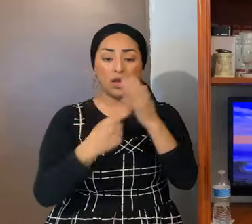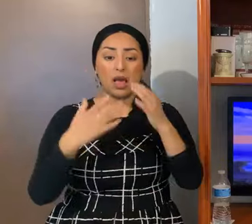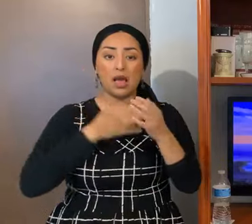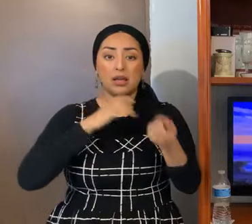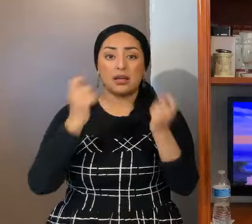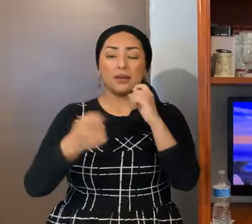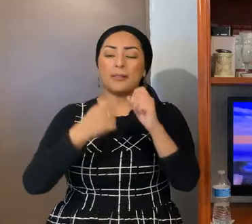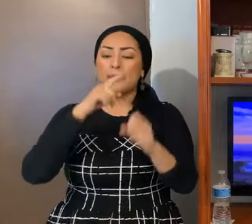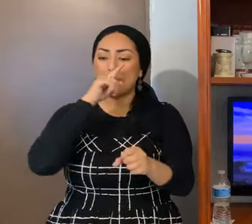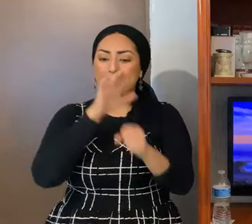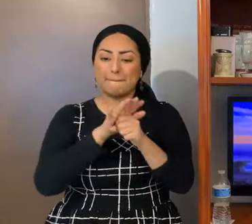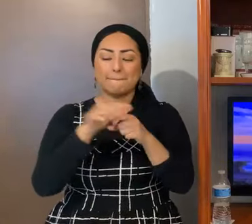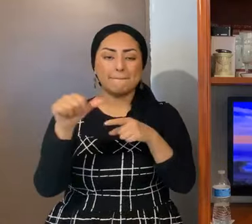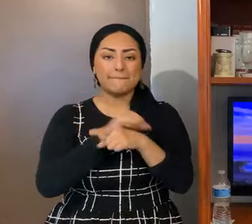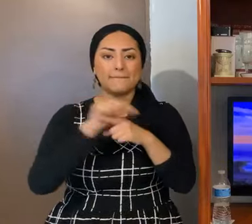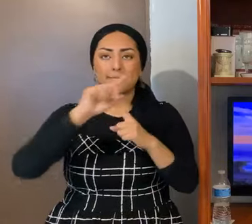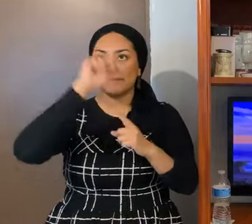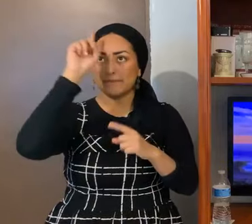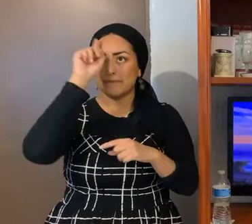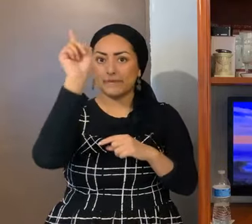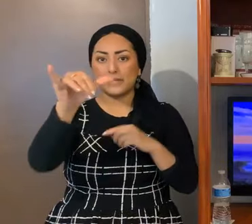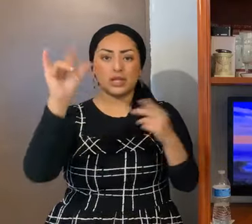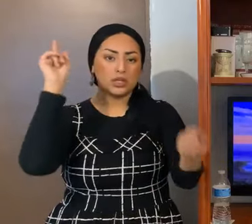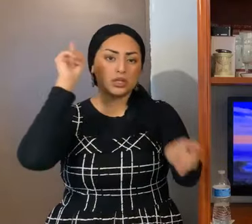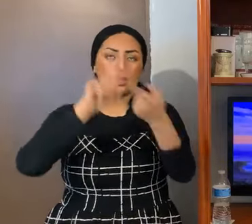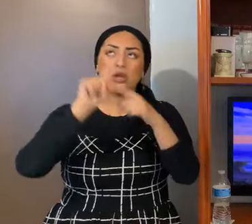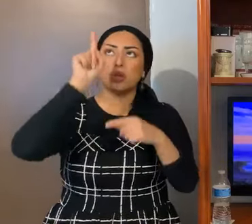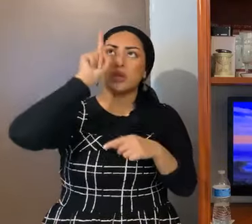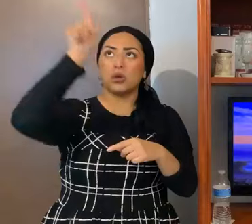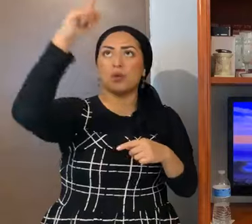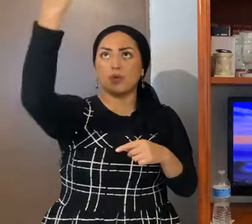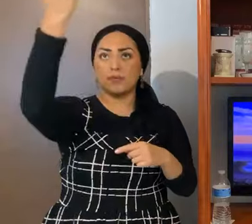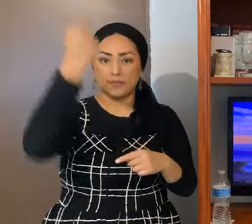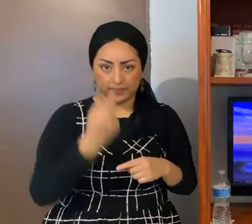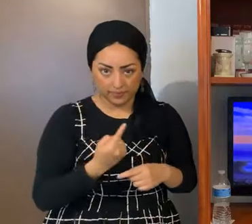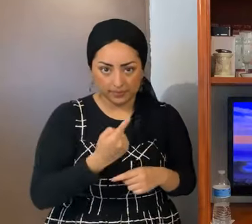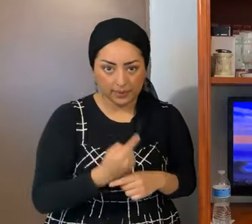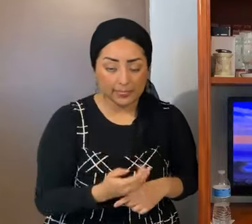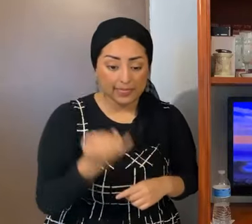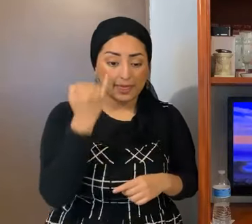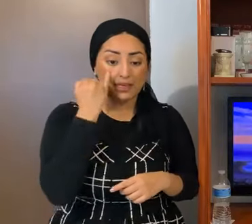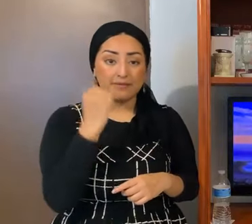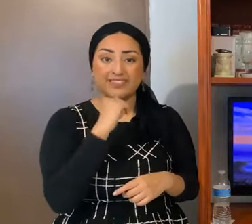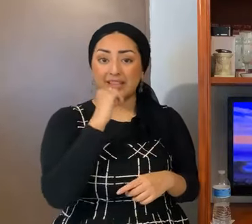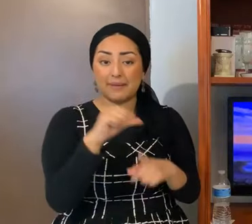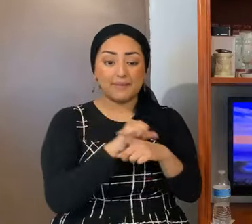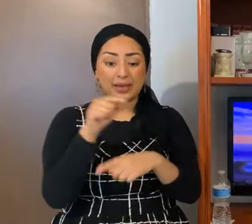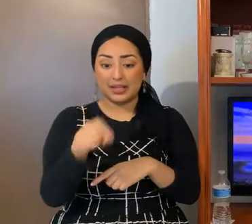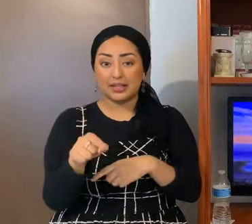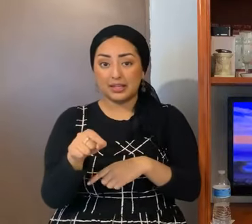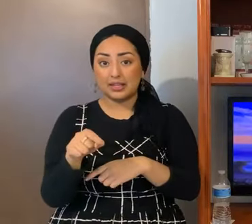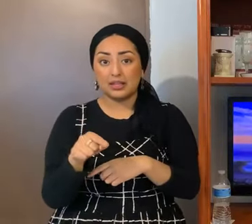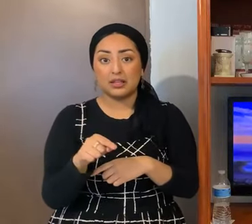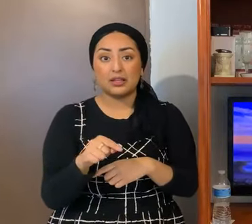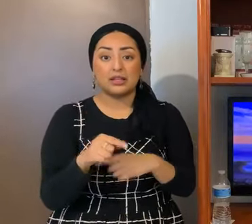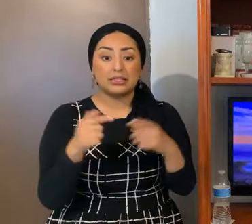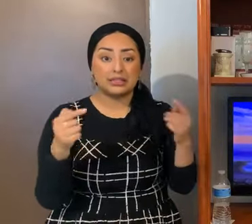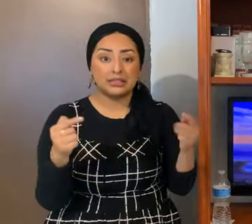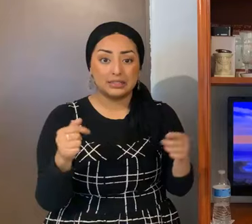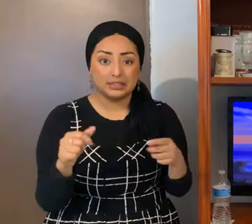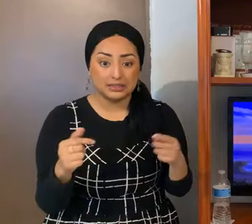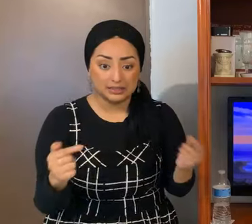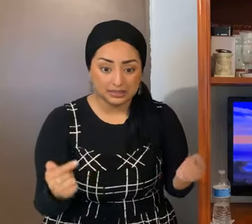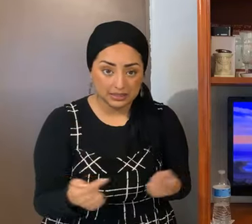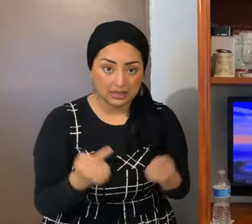me comprometo a llevarlo para siempre, hasta que tú vengas. Si no se hace esto, lo vuelvo a repetir, el